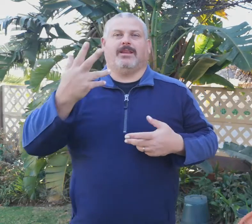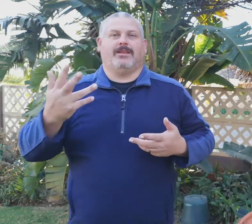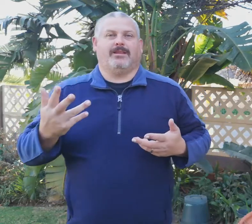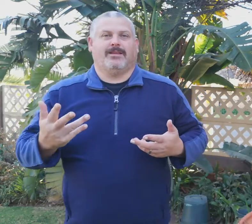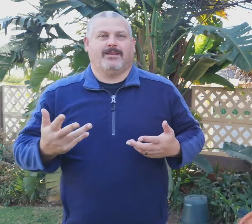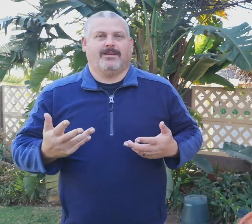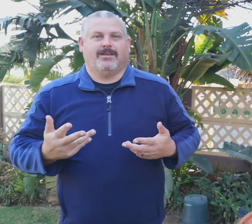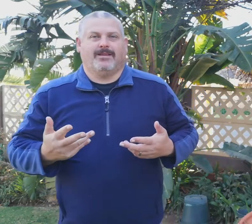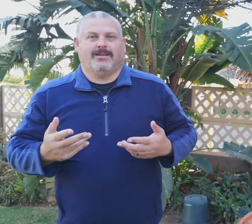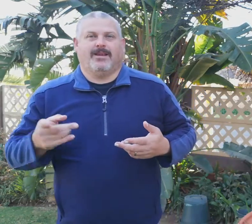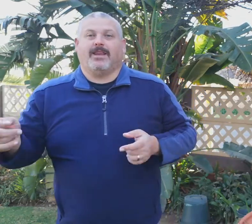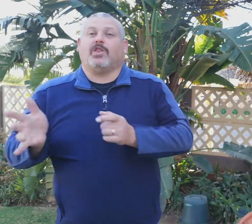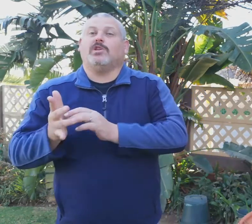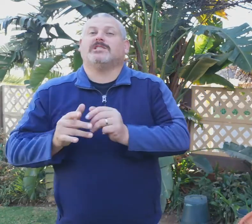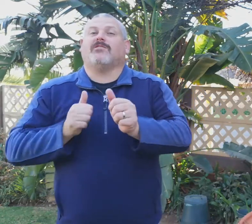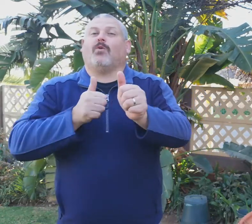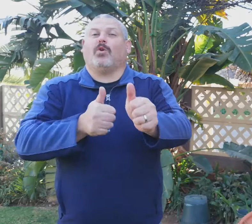Kan sien, en het Jesus gevolg.